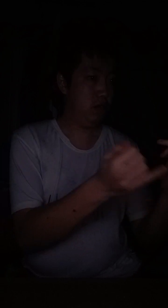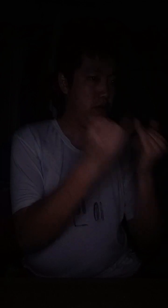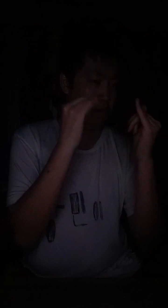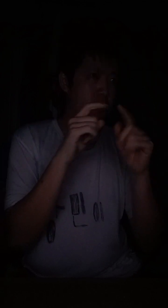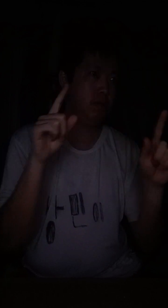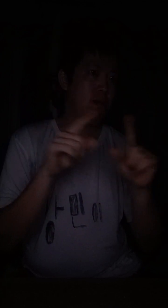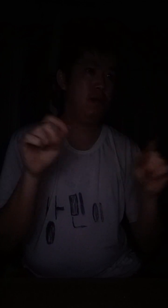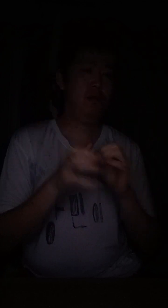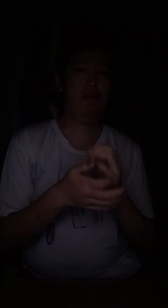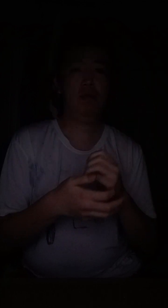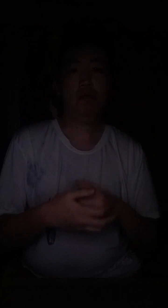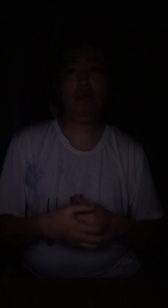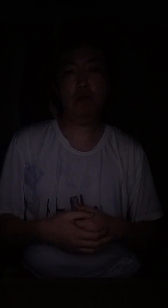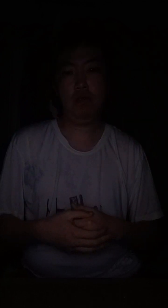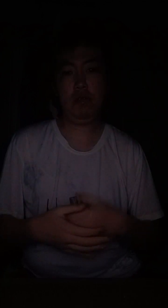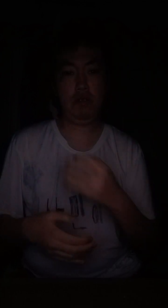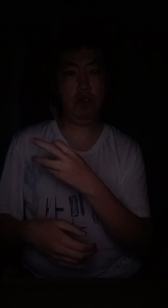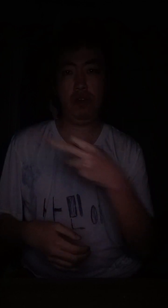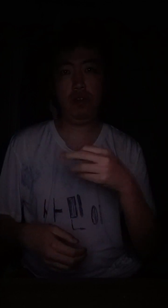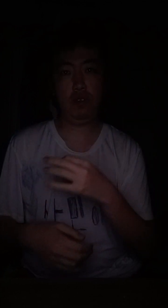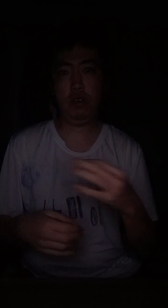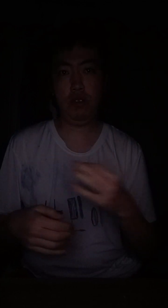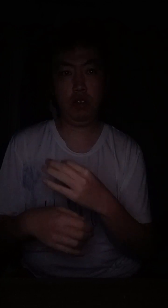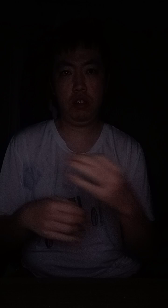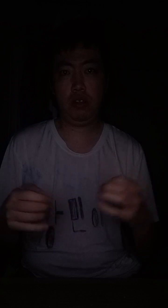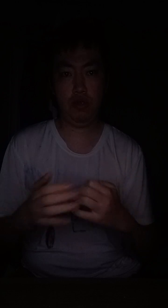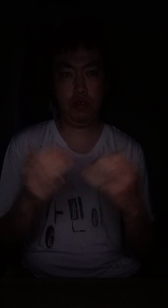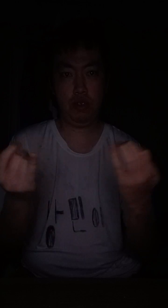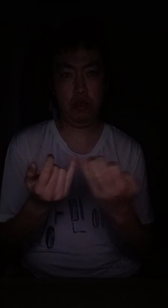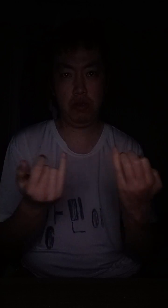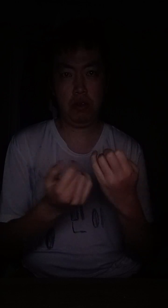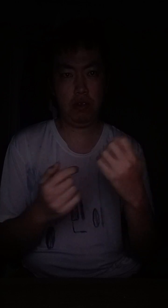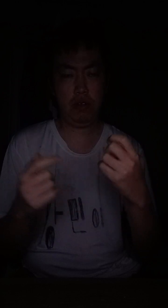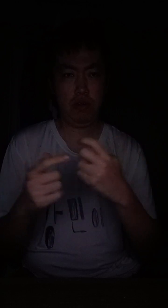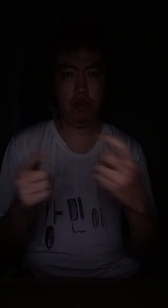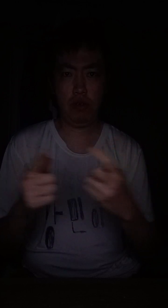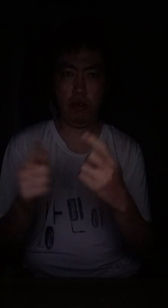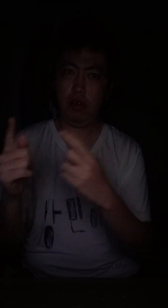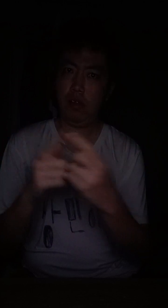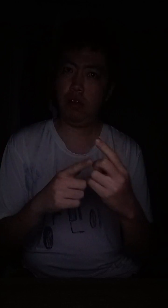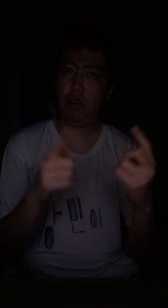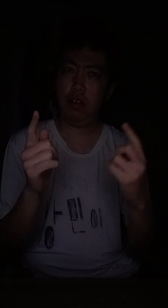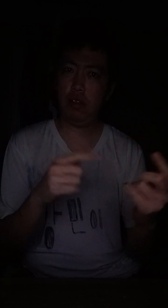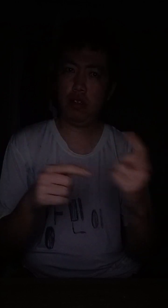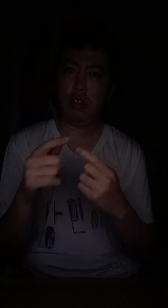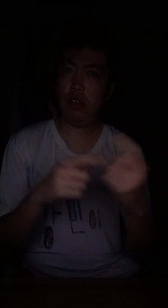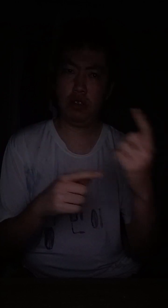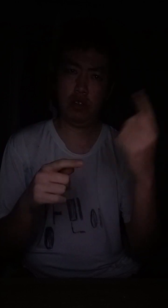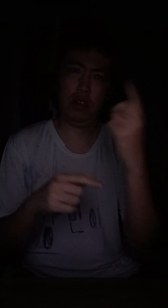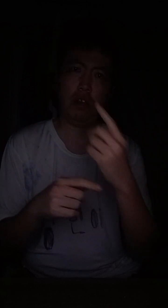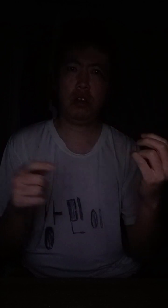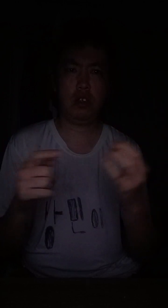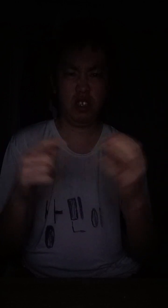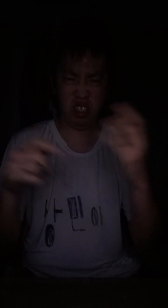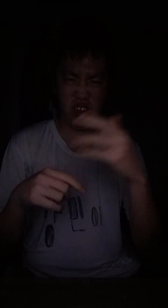상태였습니다. 평소 성실하게 근무했던 동료 직원이 불법 촬영을 했다는 사실이 드러나자 직원들은 실망감을 감추지